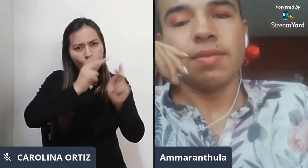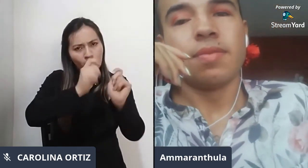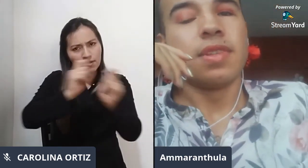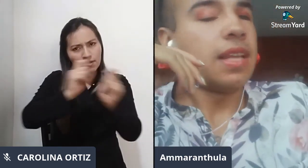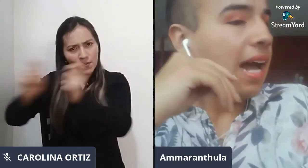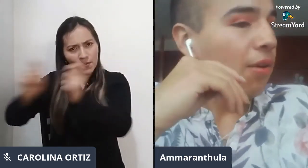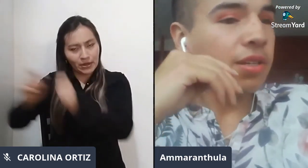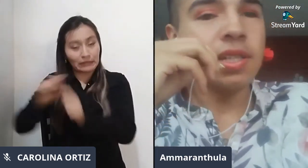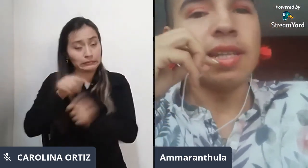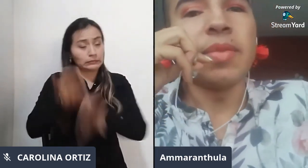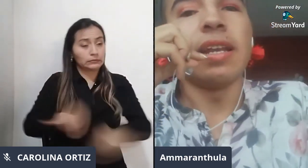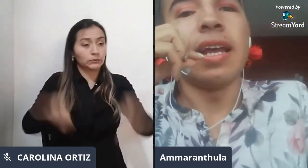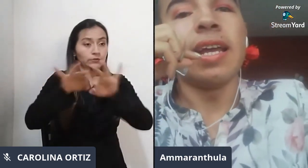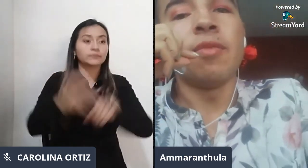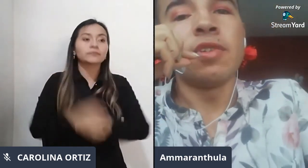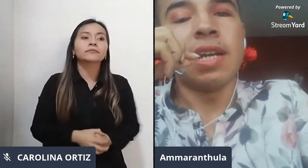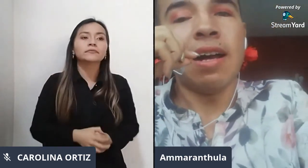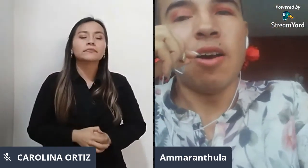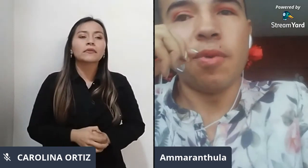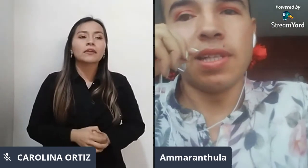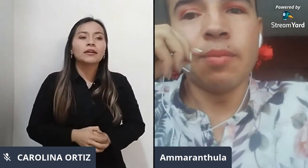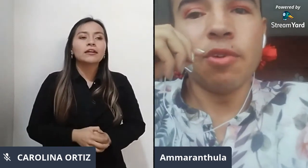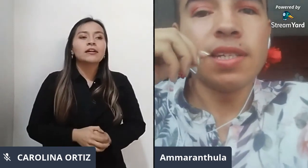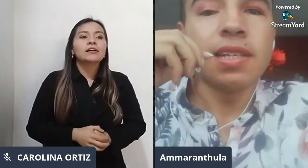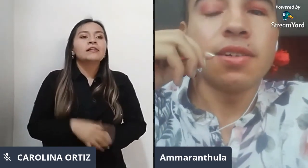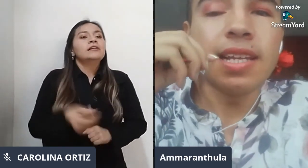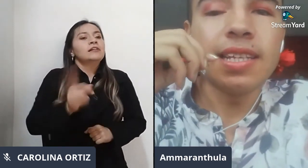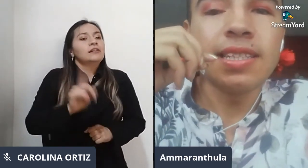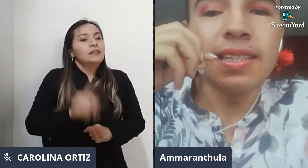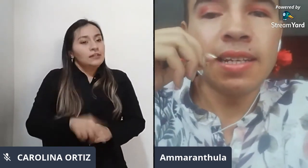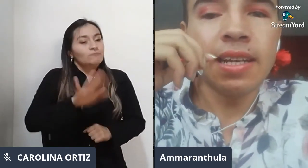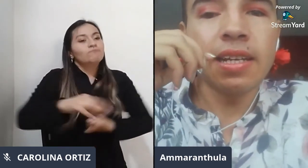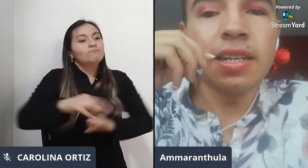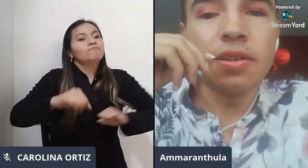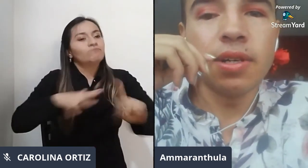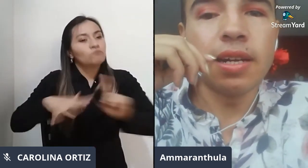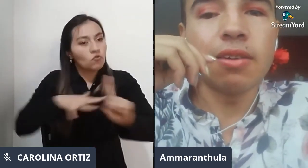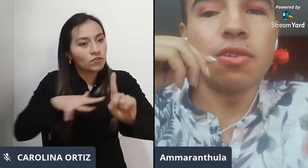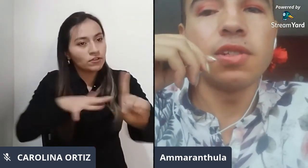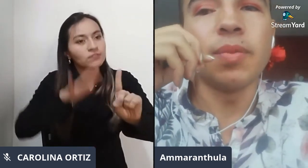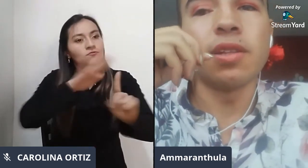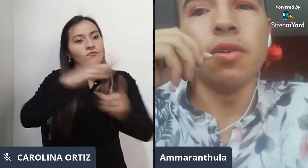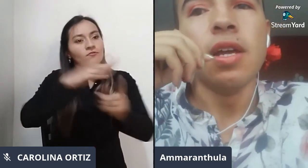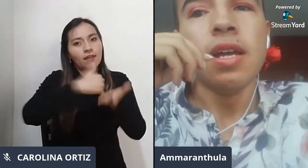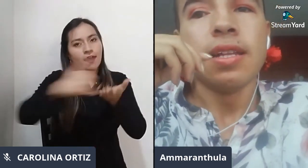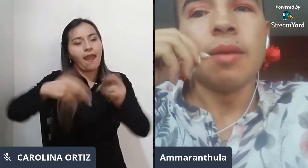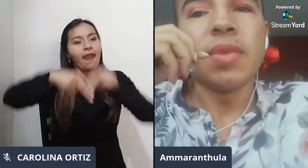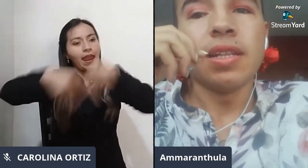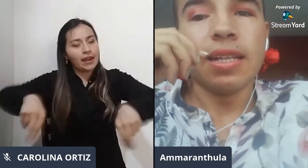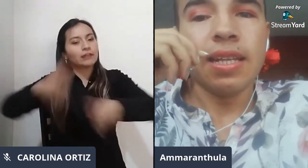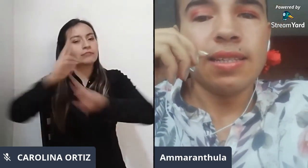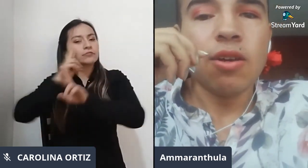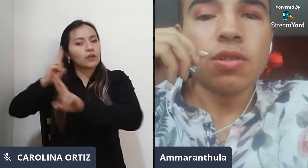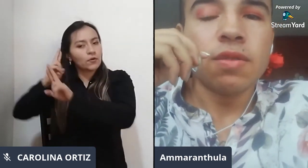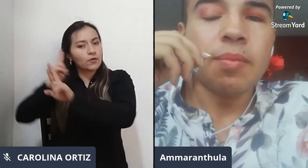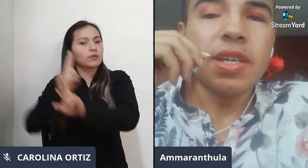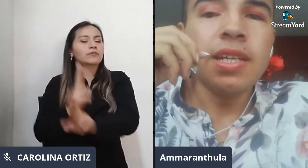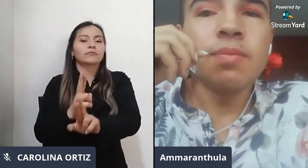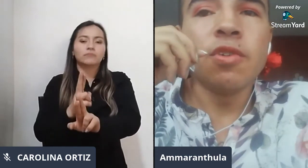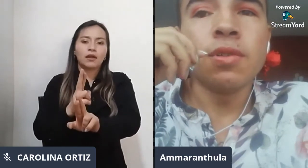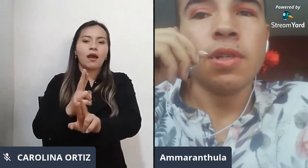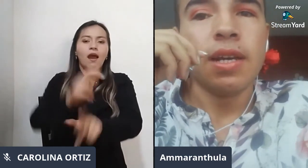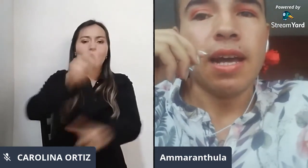¿Qué más? Ah, bueno, sí, también hemos trabajado desde movilización las líneas de género, en el reconocimiento también de